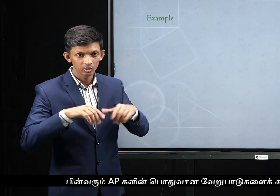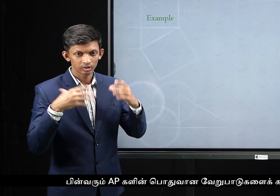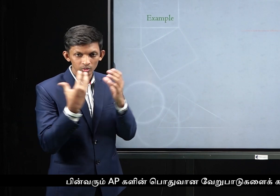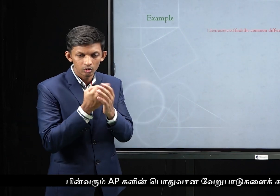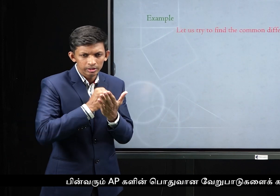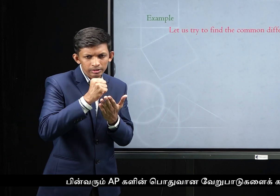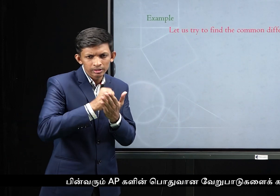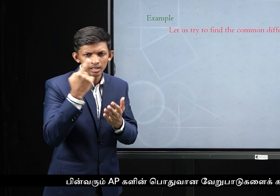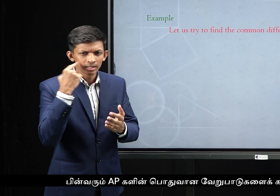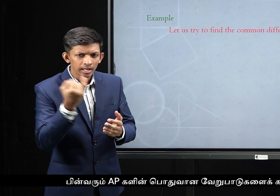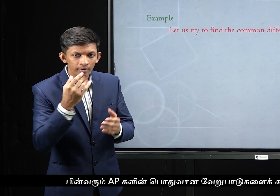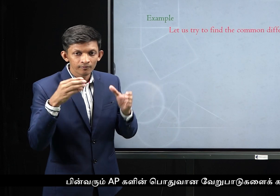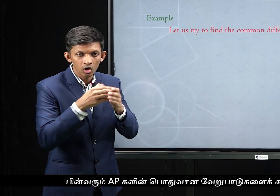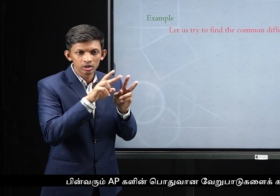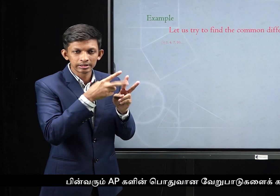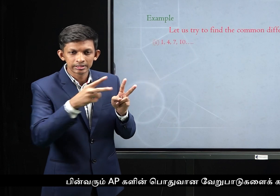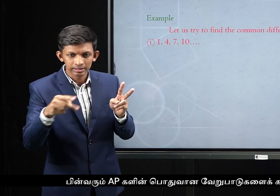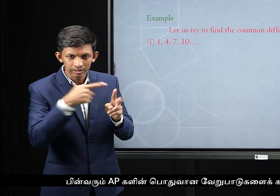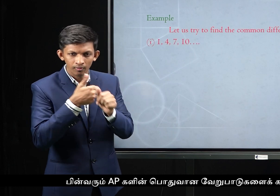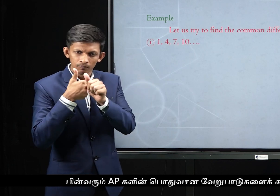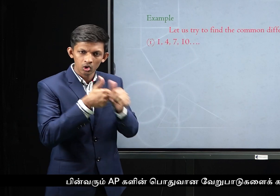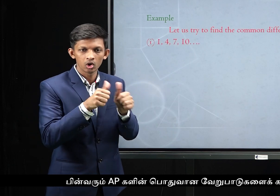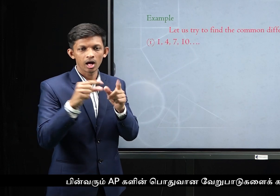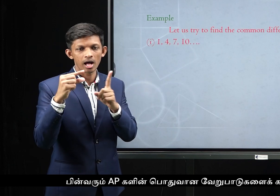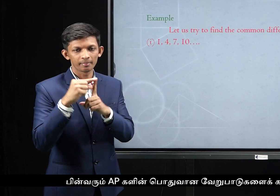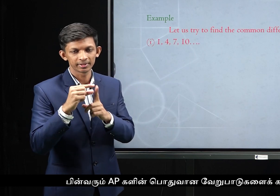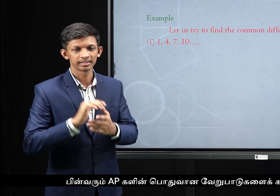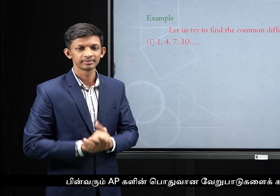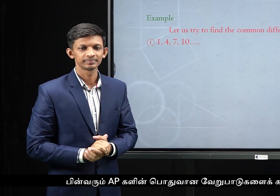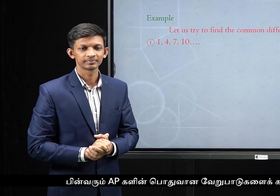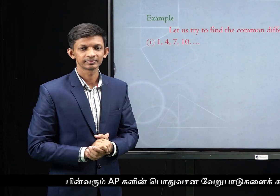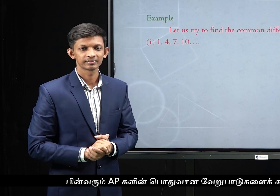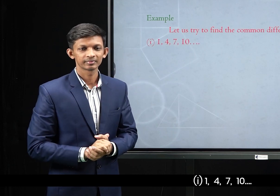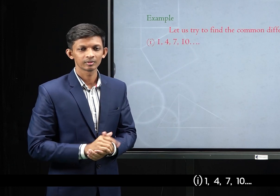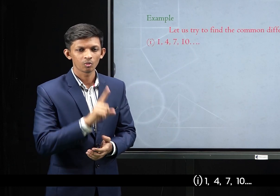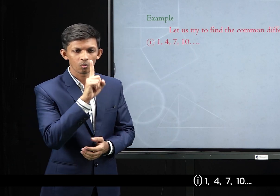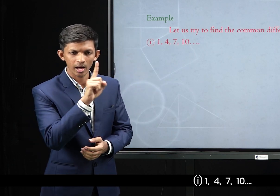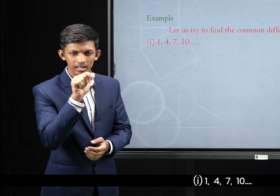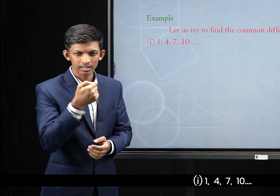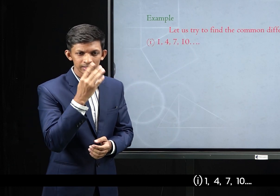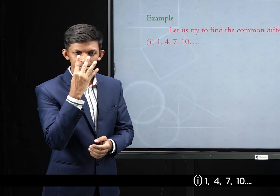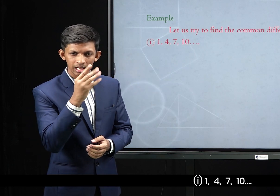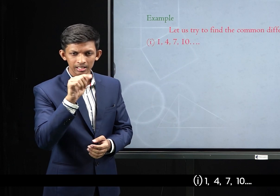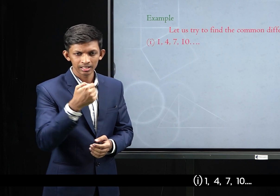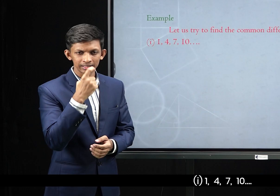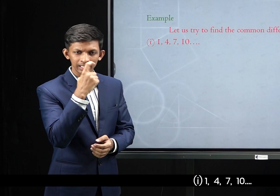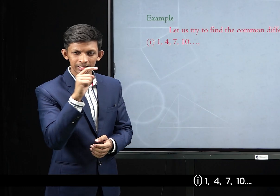பின்வரும் ஏபிகளின் பொதுவான வேறுபாடுகளை கண்டறிய முயற்சிப்போம். 1, 4,